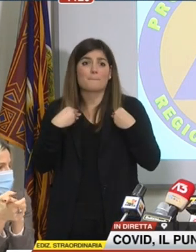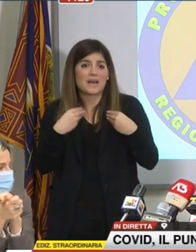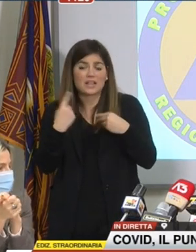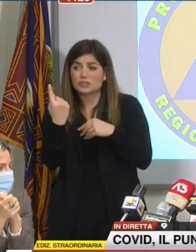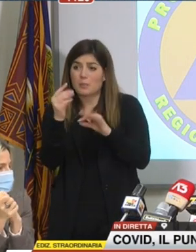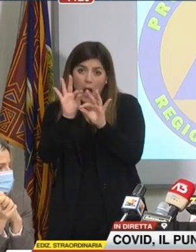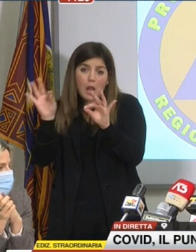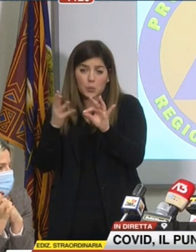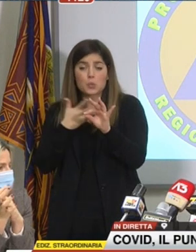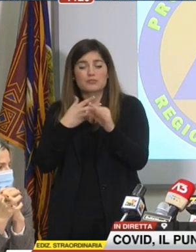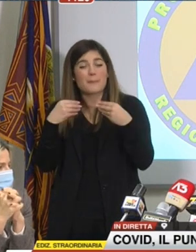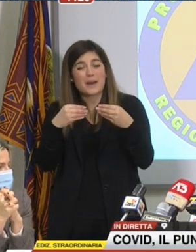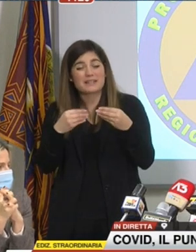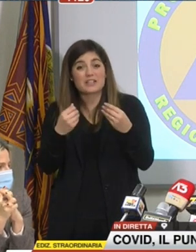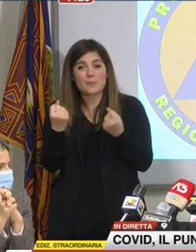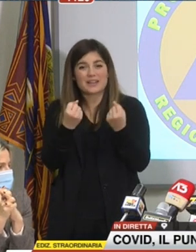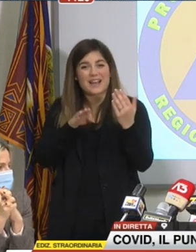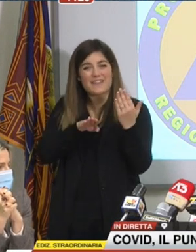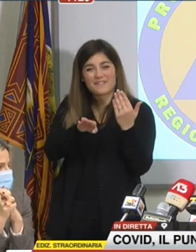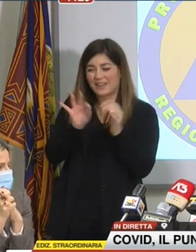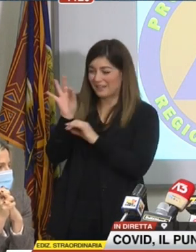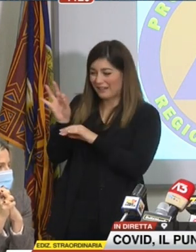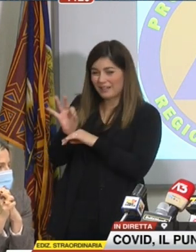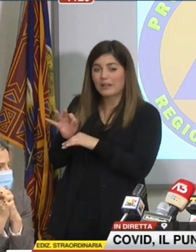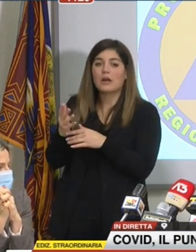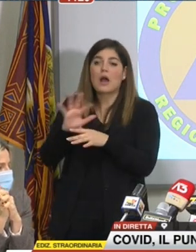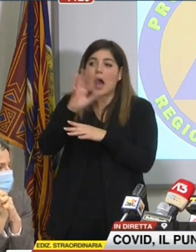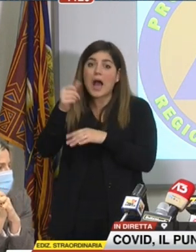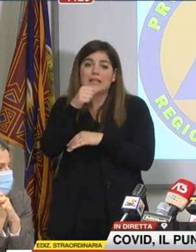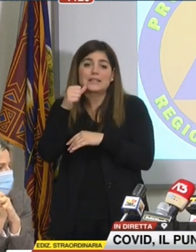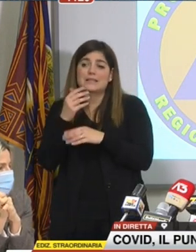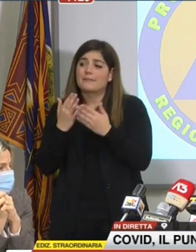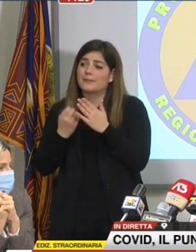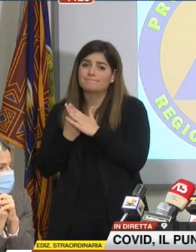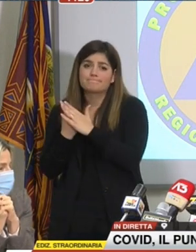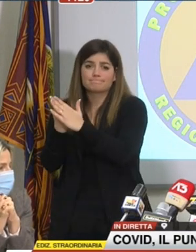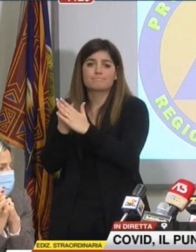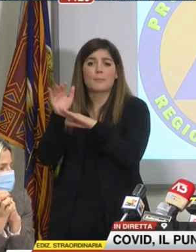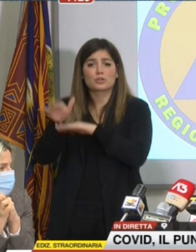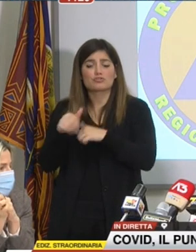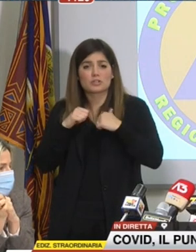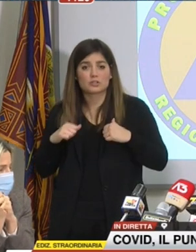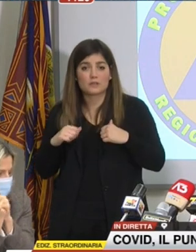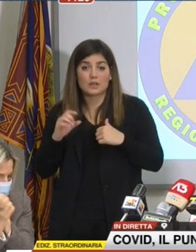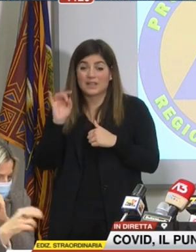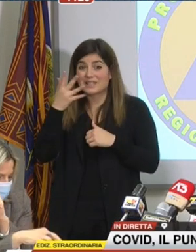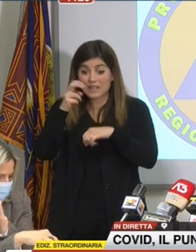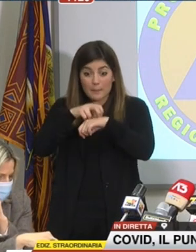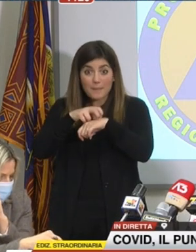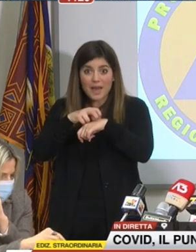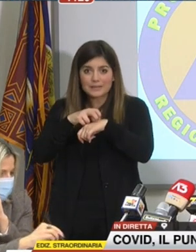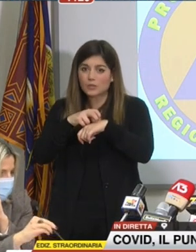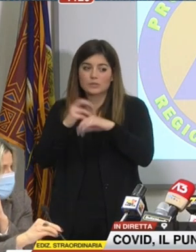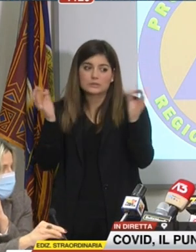chiedono di avere magari l'aiuto della protezione civile. Ovvio che guardate che comunque il tema del medico che non lo fa. Cioè